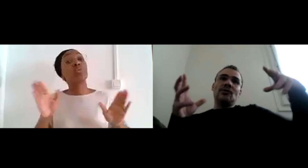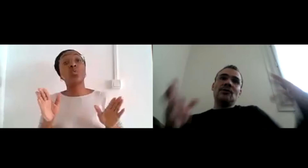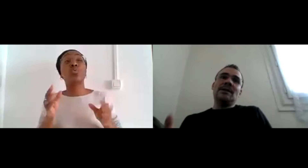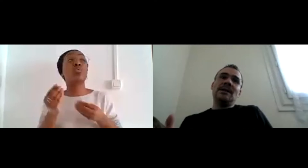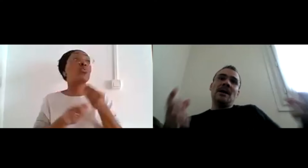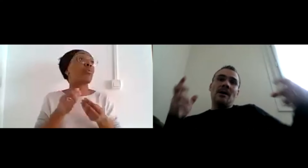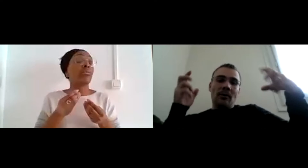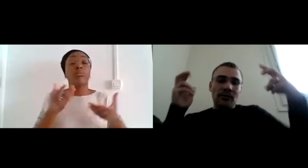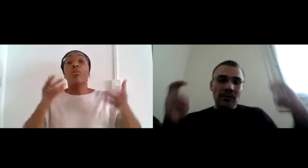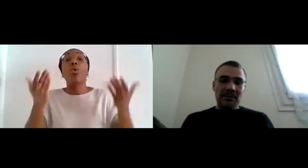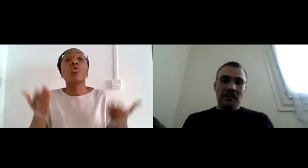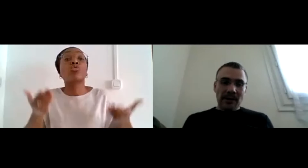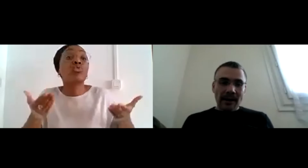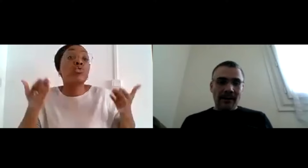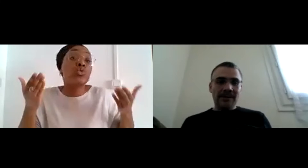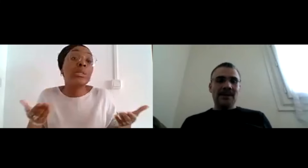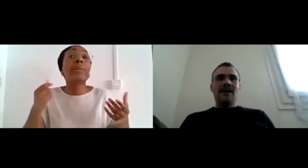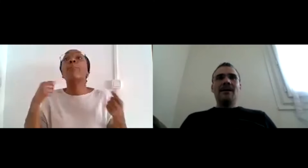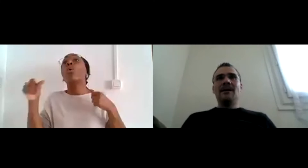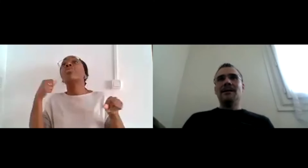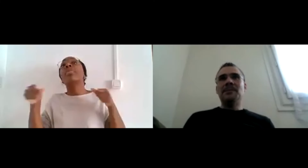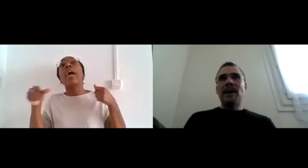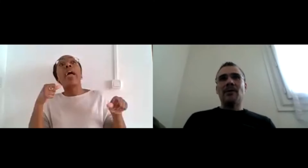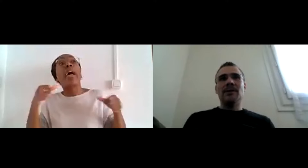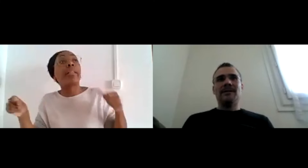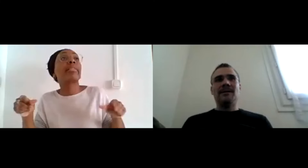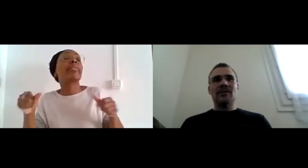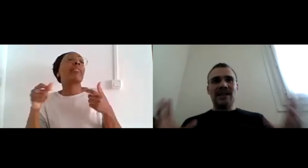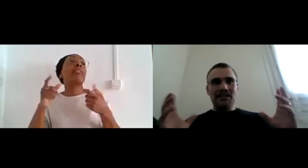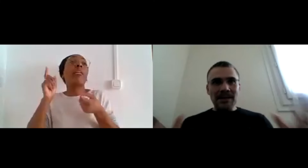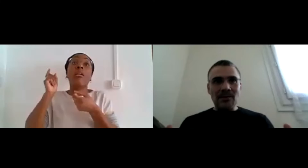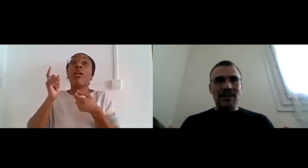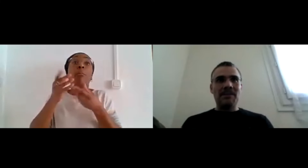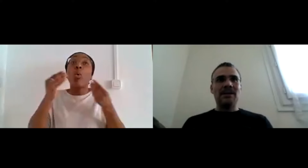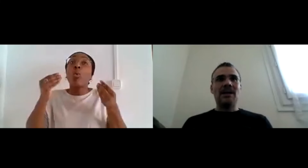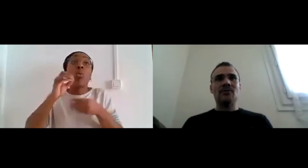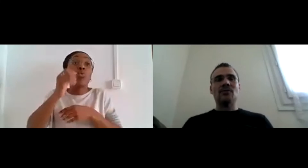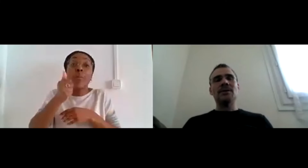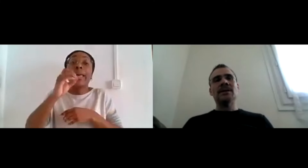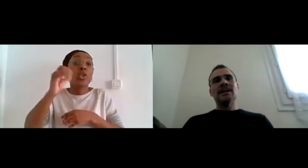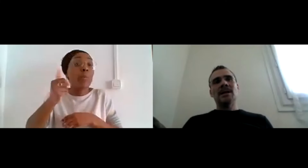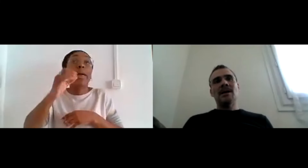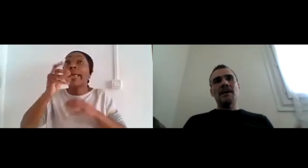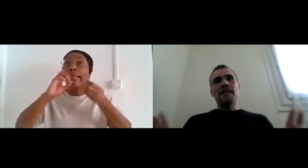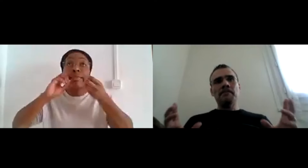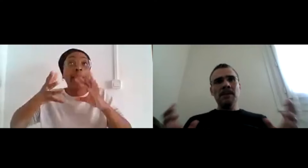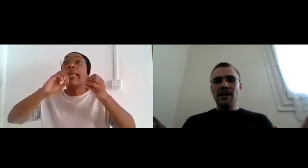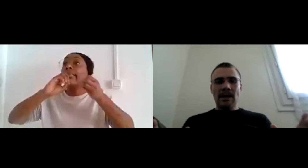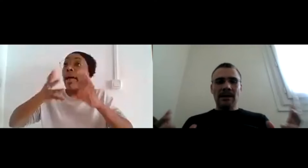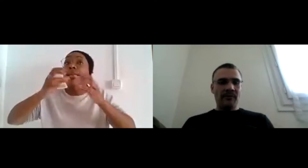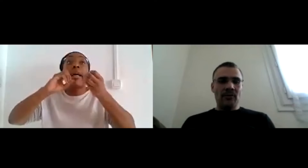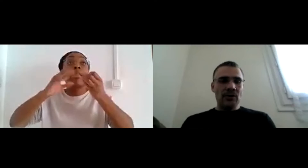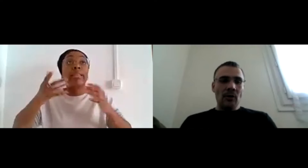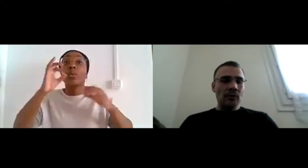dans une société, entre guillemets, moderne, hyper connectée, donc ça se passe de cette manière-là aujourd'hui.